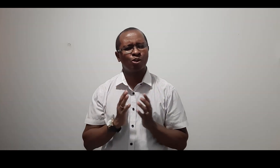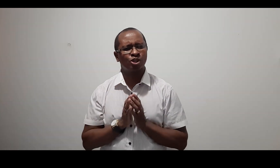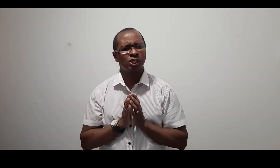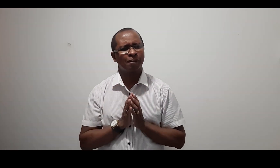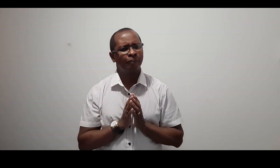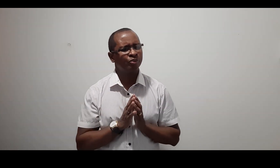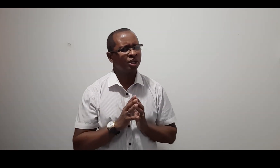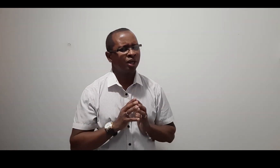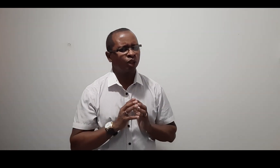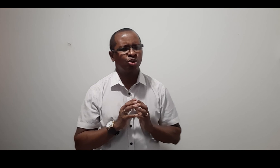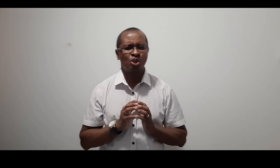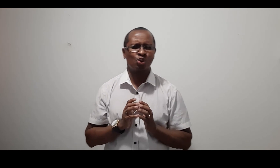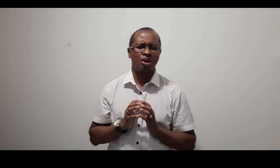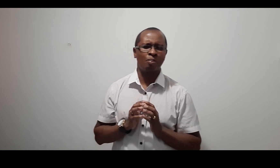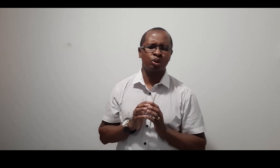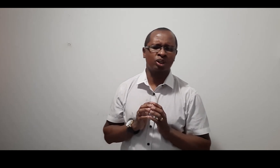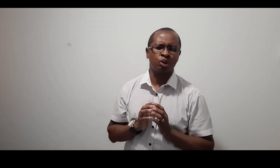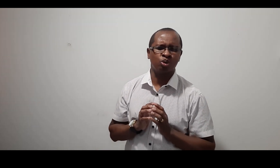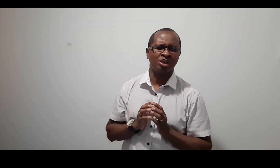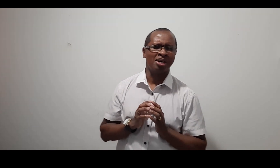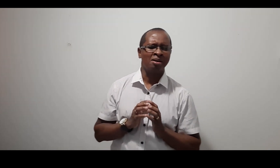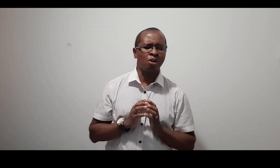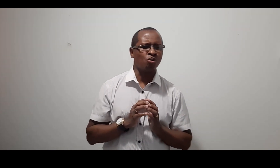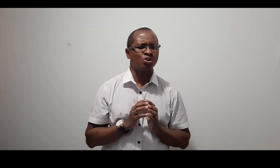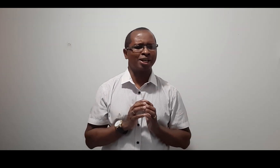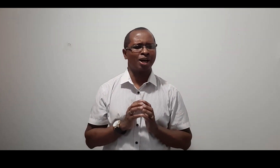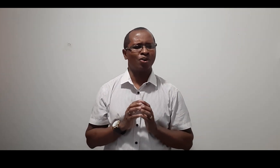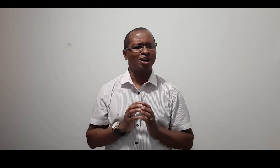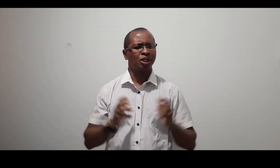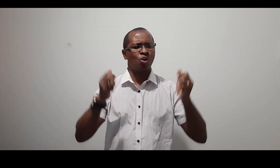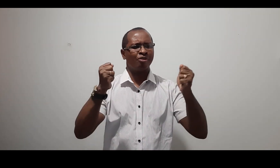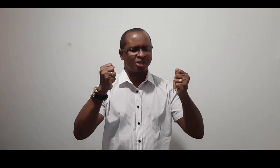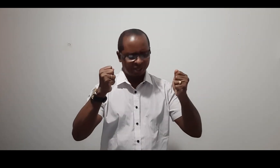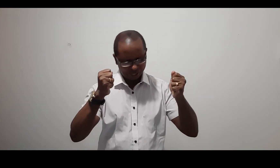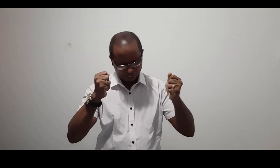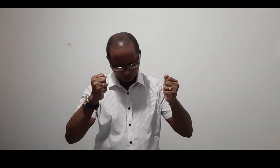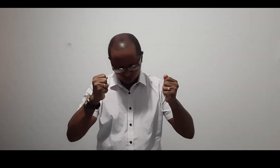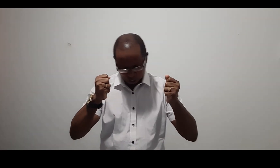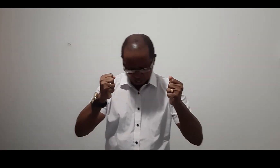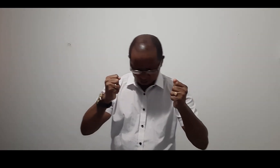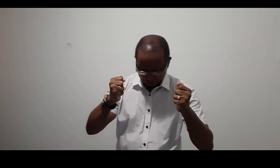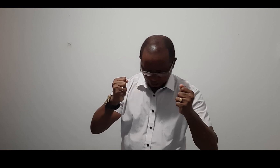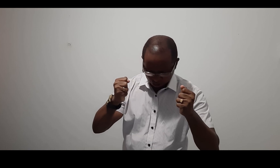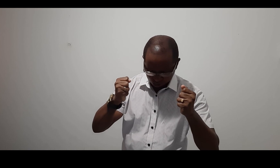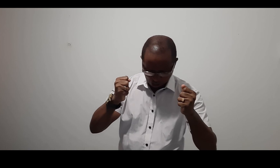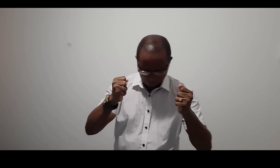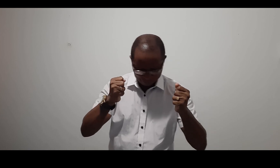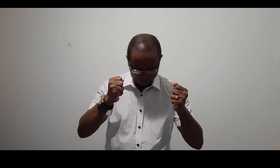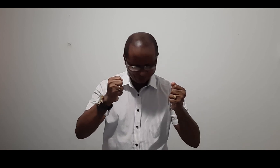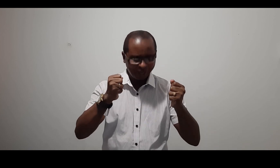mpamonjy atolotro foanao manotoka diovy mba ho fonenanao de ho avy izy hitondra ny rano fanekena vaovao